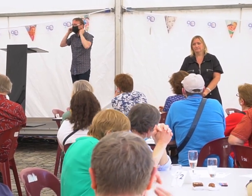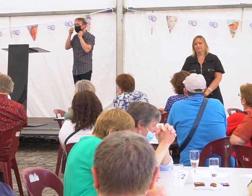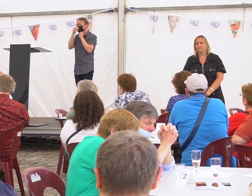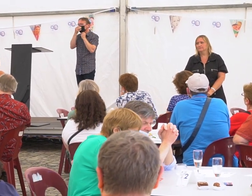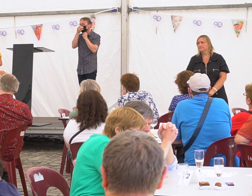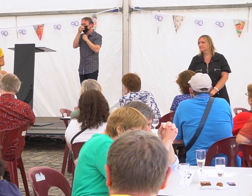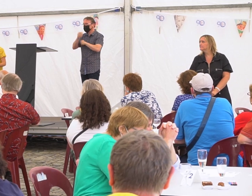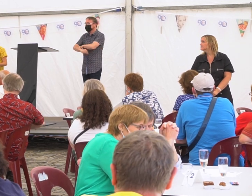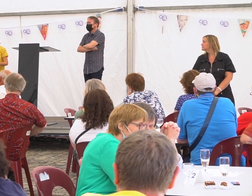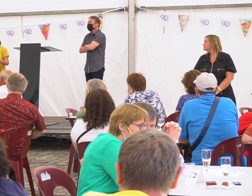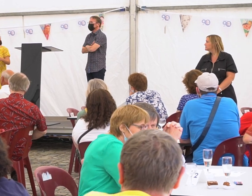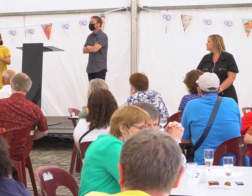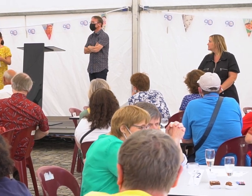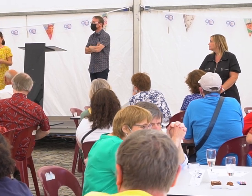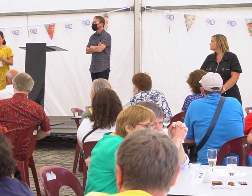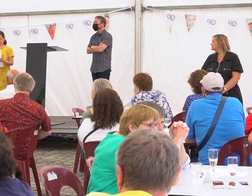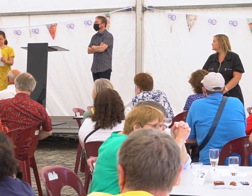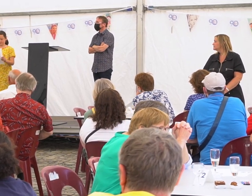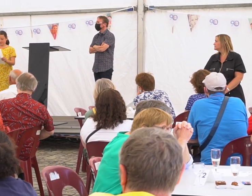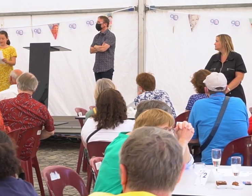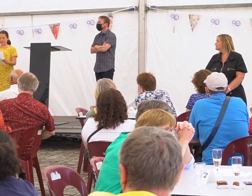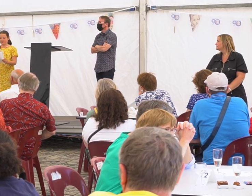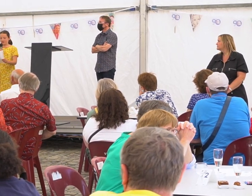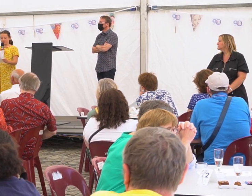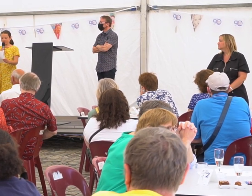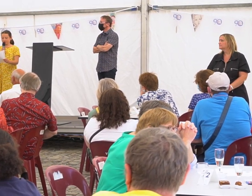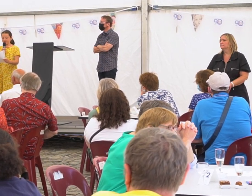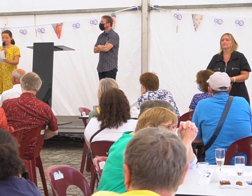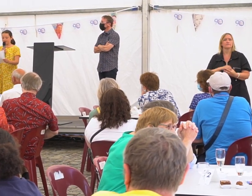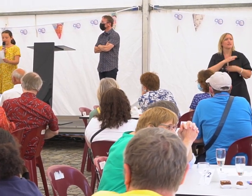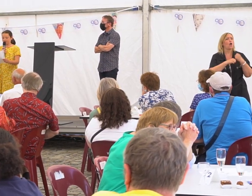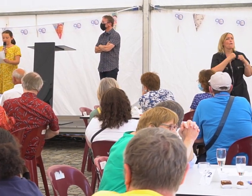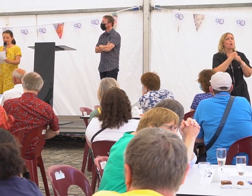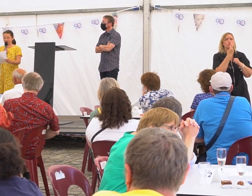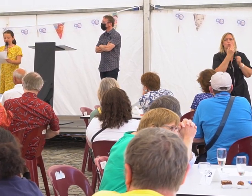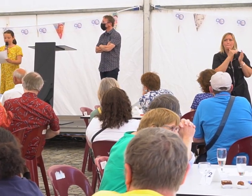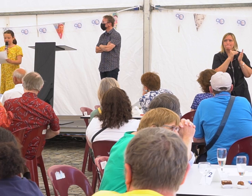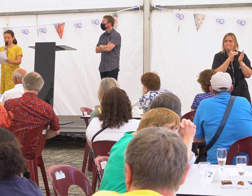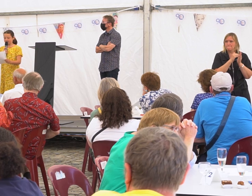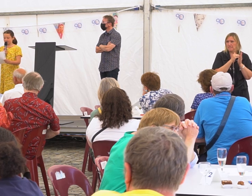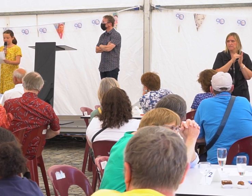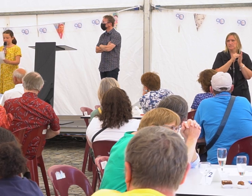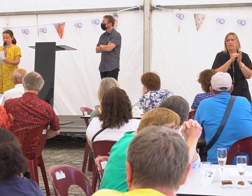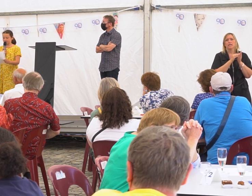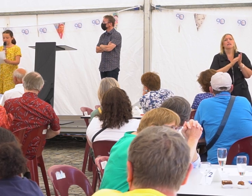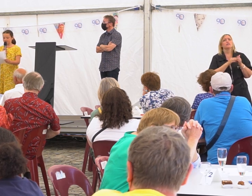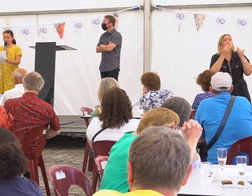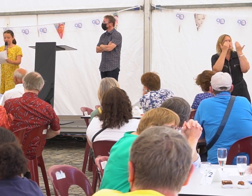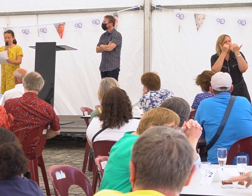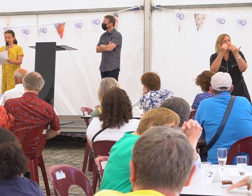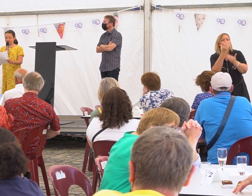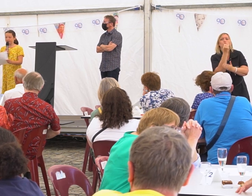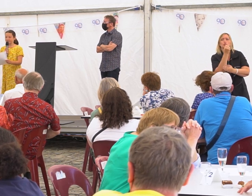En l'an 2000, Dans le cadre de la célébration du